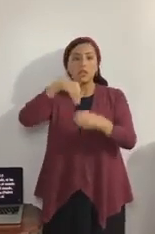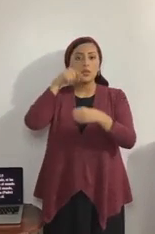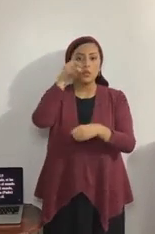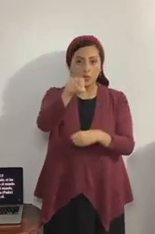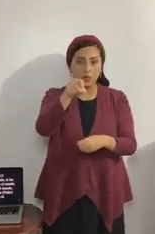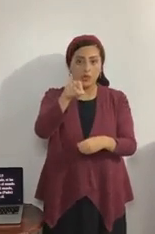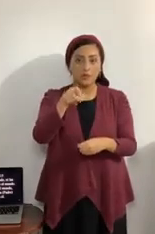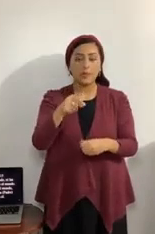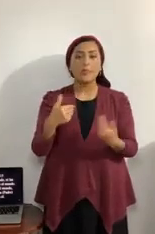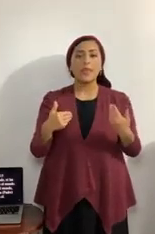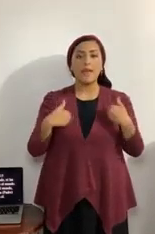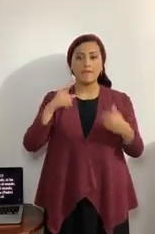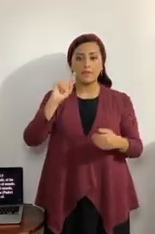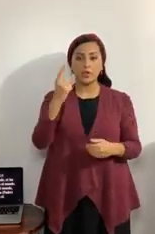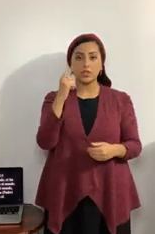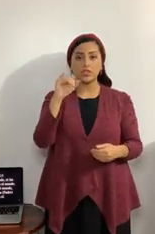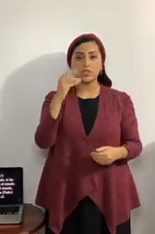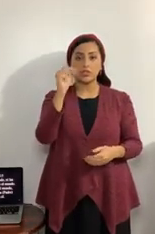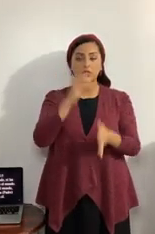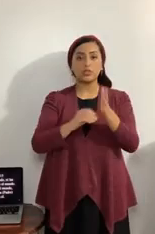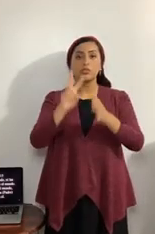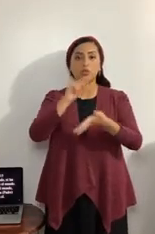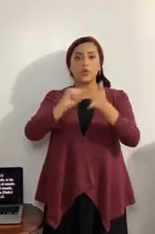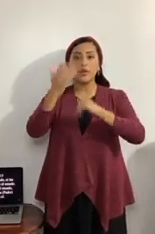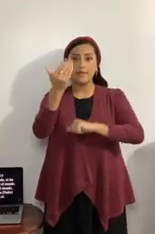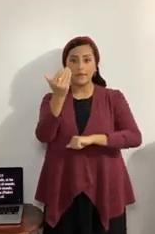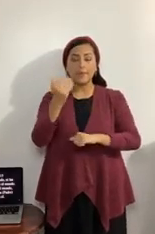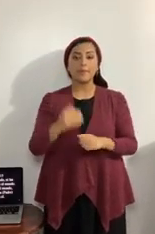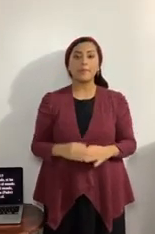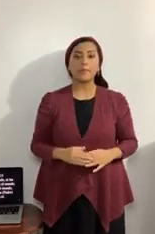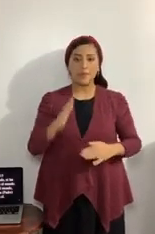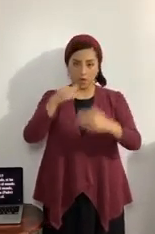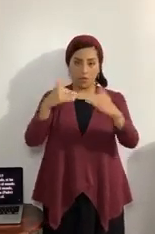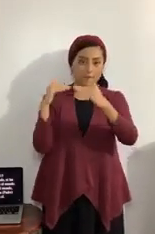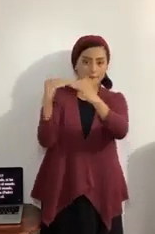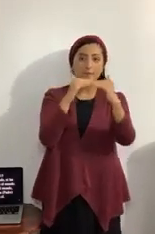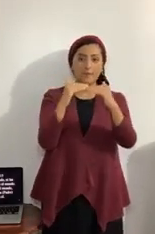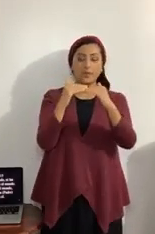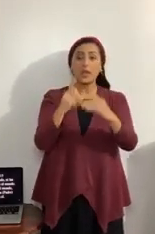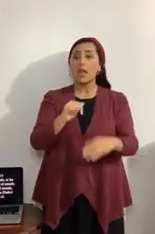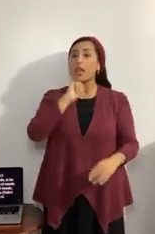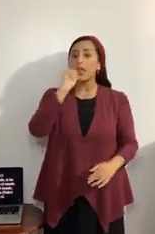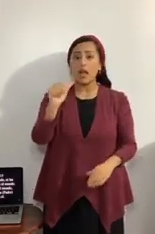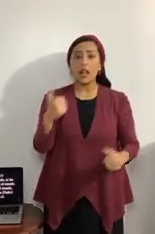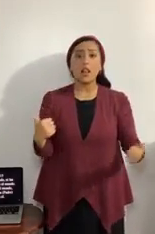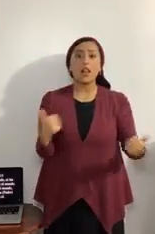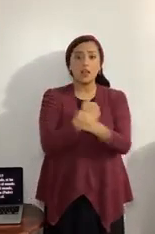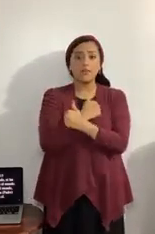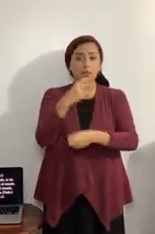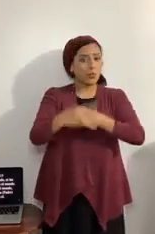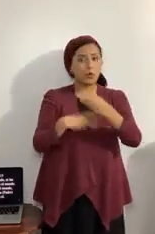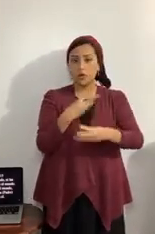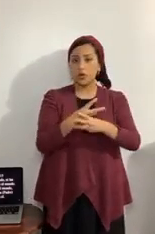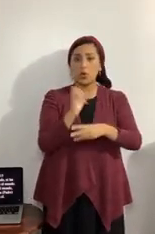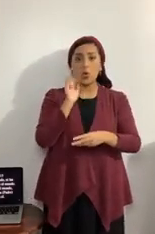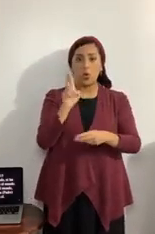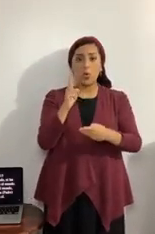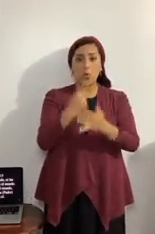¿Tienes 1 de Yohanan 2:15? Todos fuerte. No améis al mundo, ni las cosas que están en